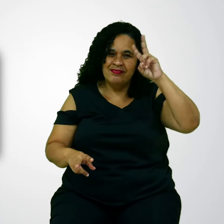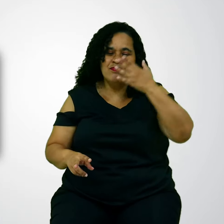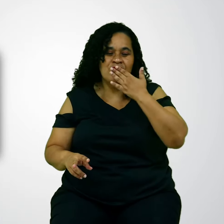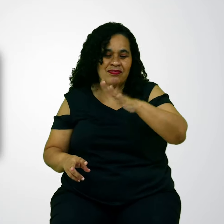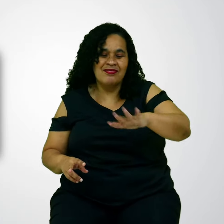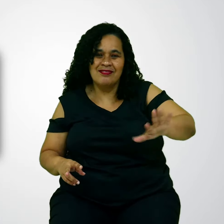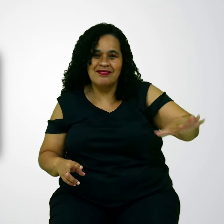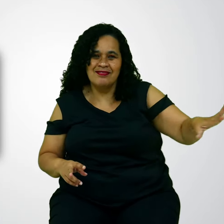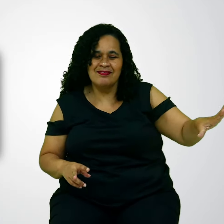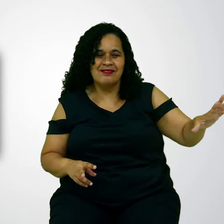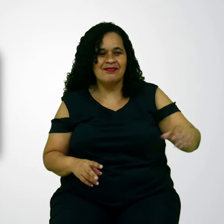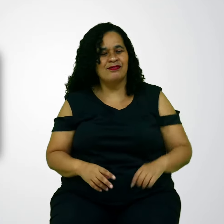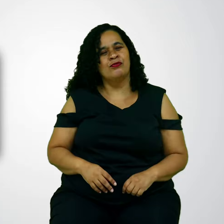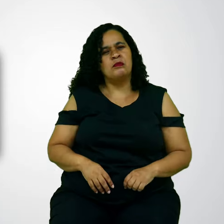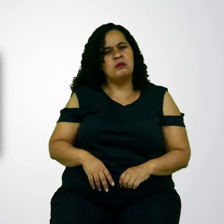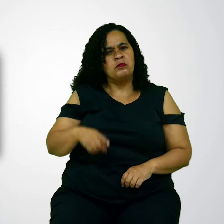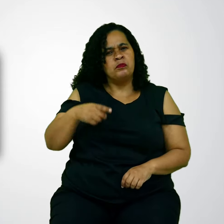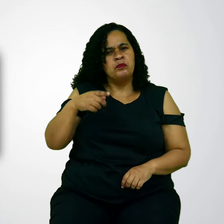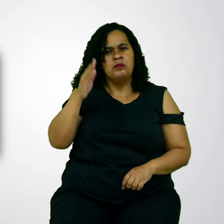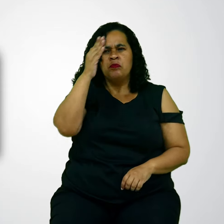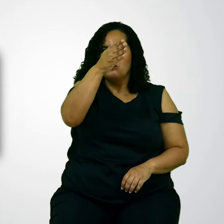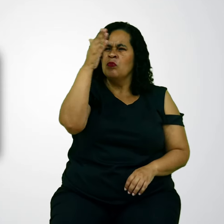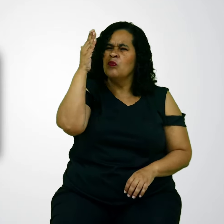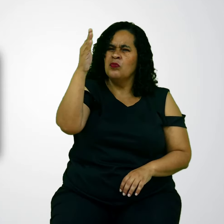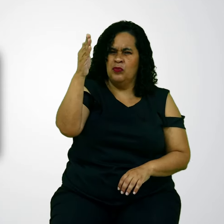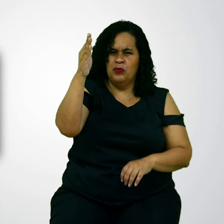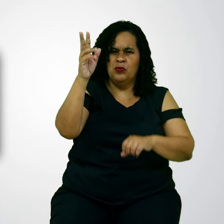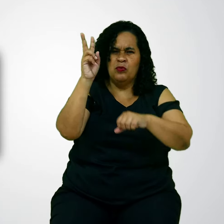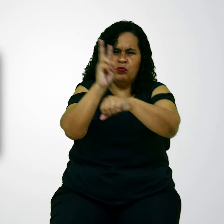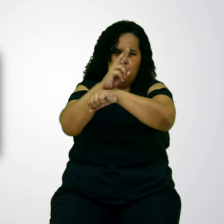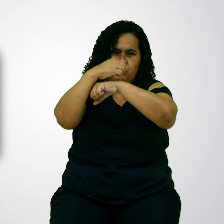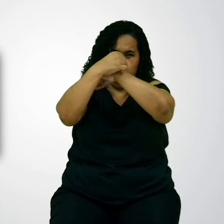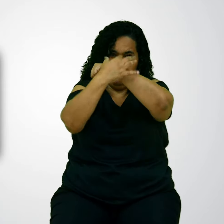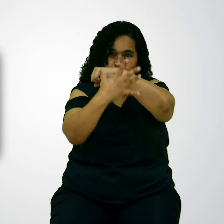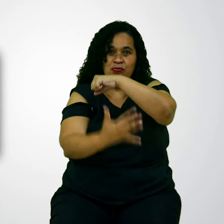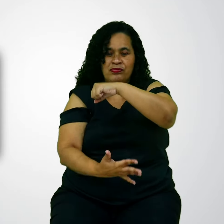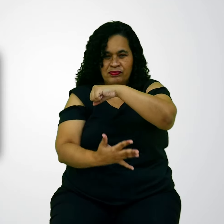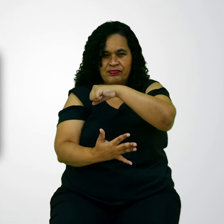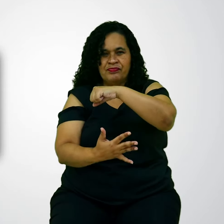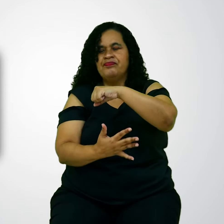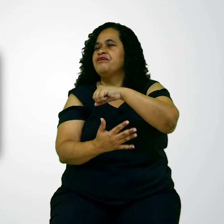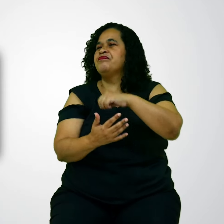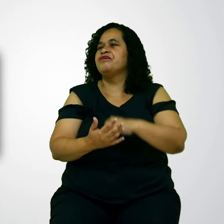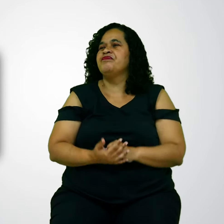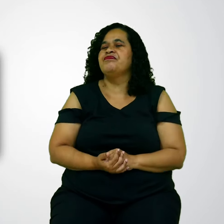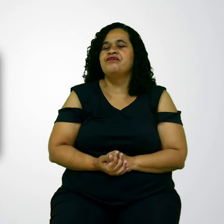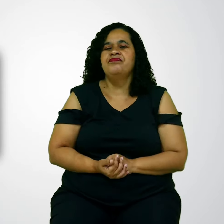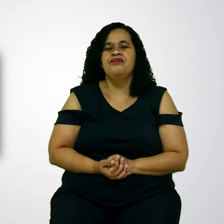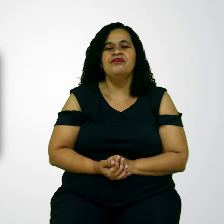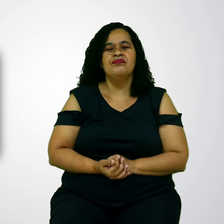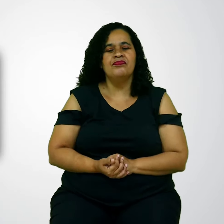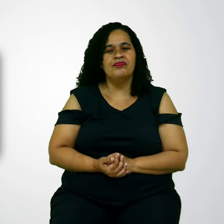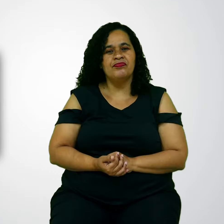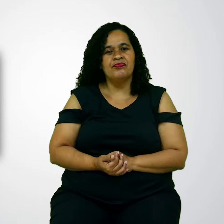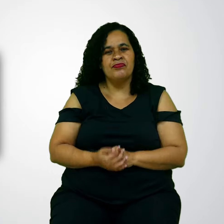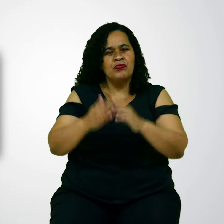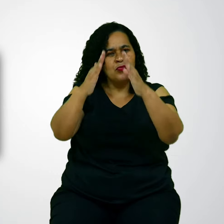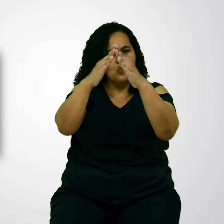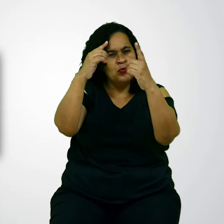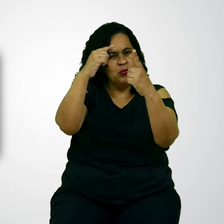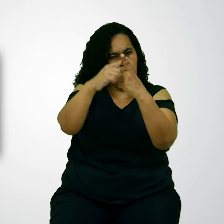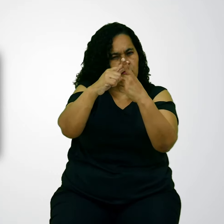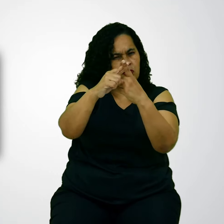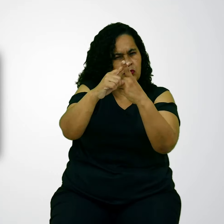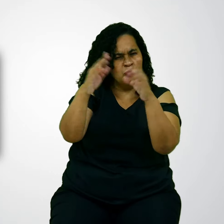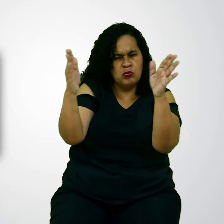isso era frequente, a Marta com certeza já foi numa dessas. Nós íamos numa vigília que era numa igrejinha pequena do